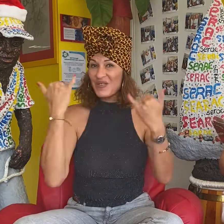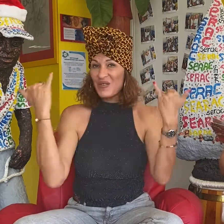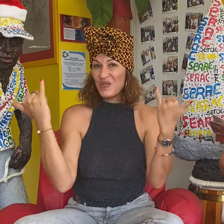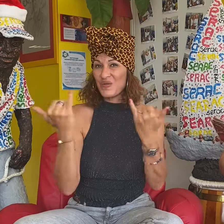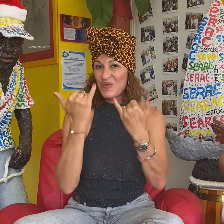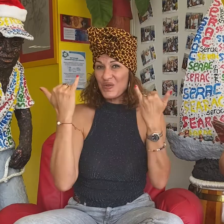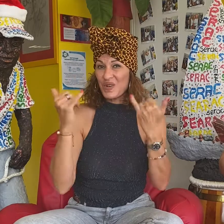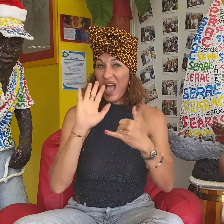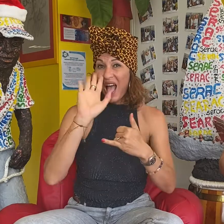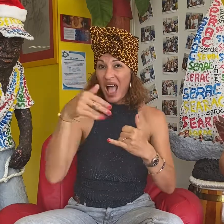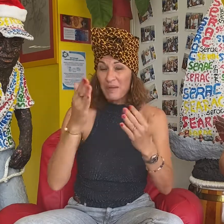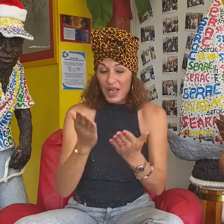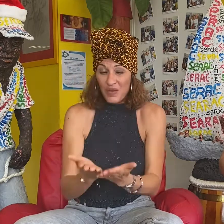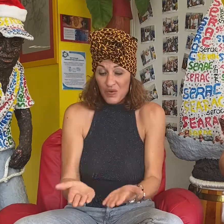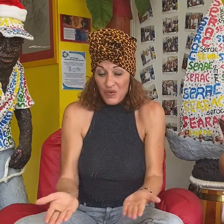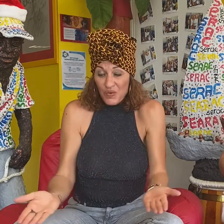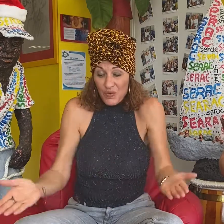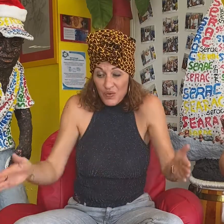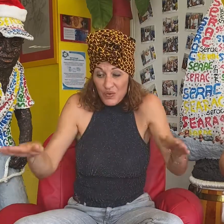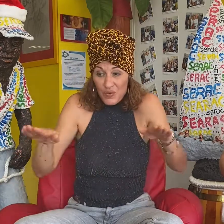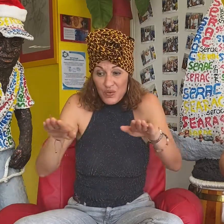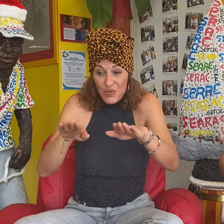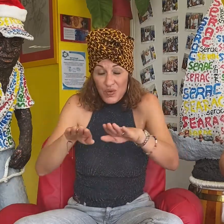Ils emballent avec du beau papier.